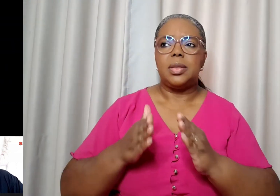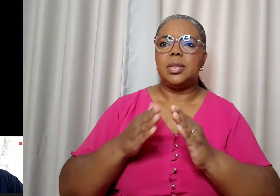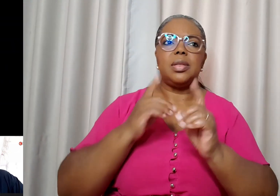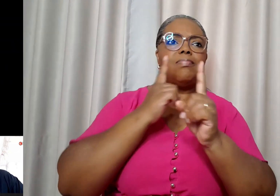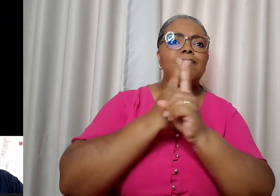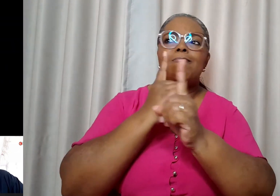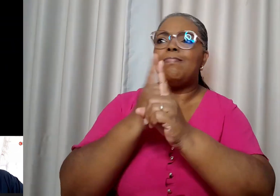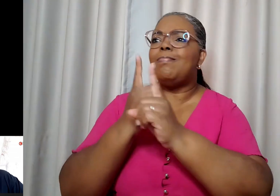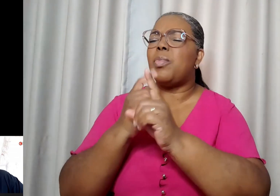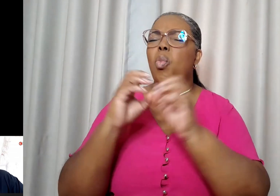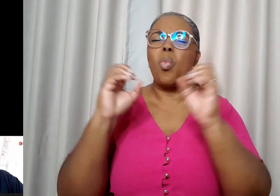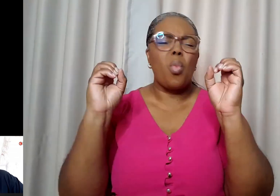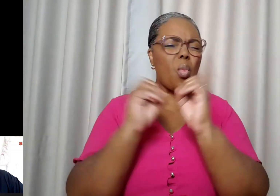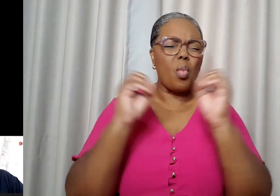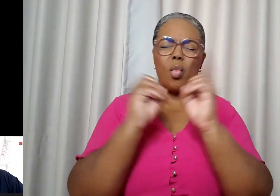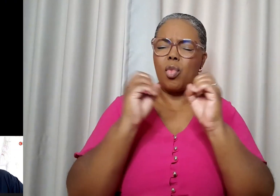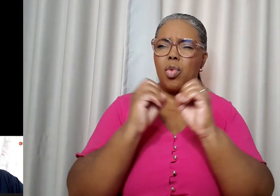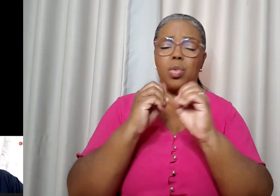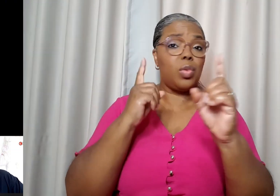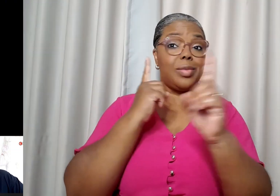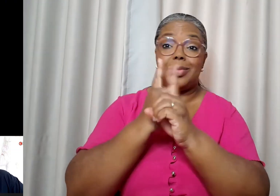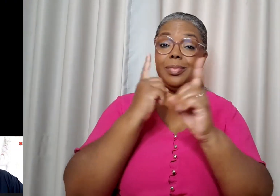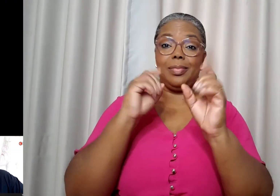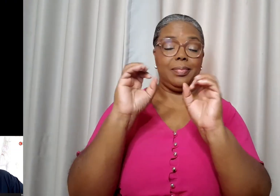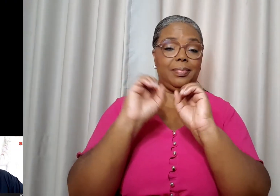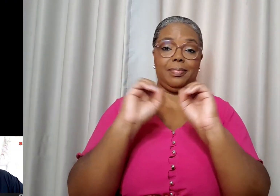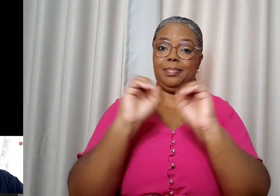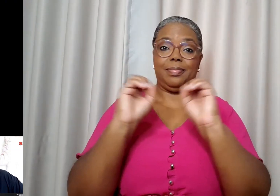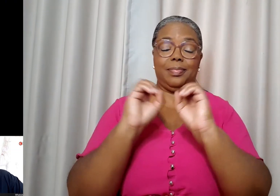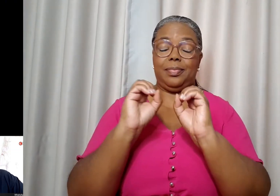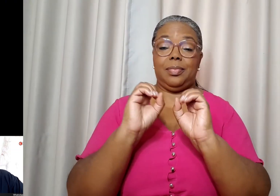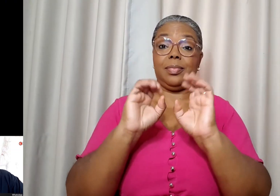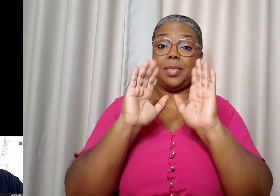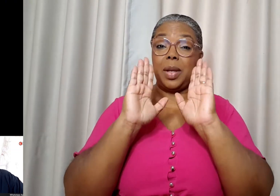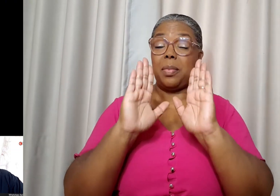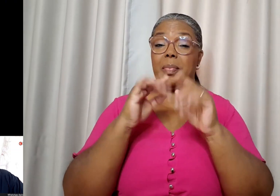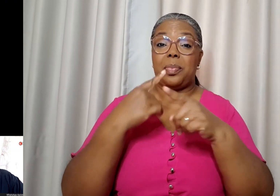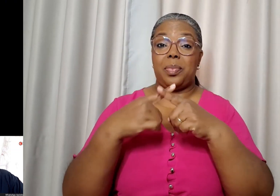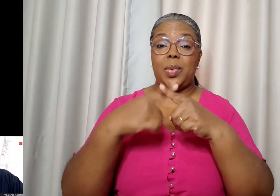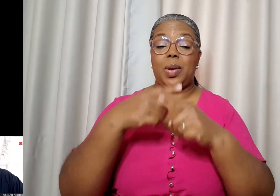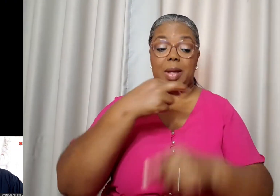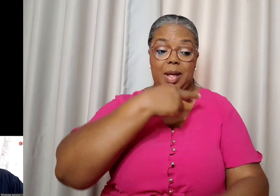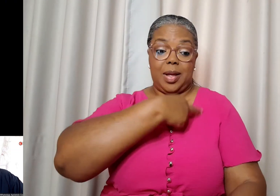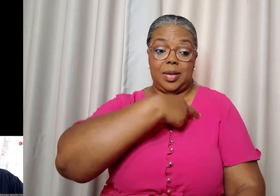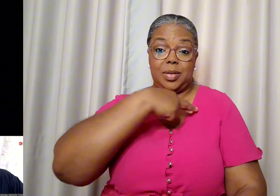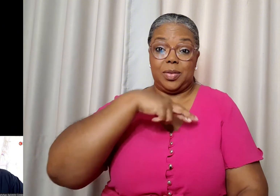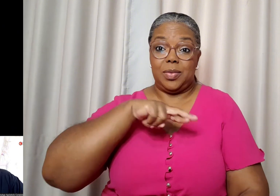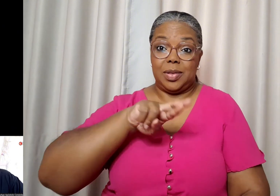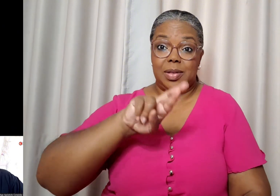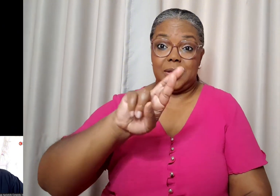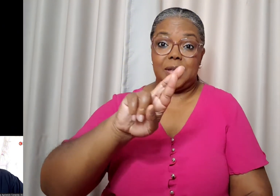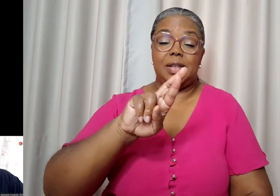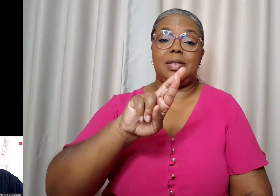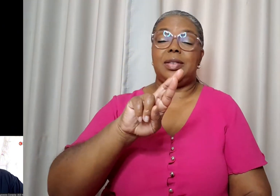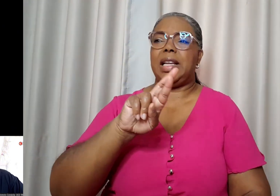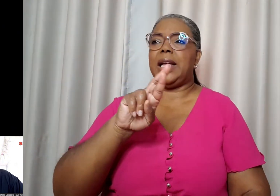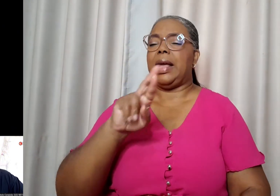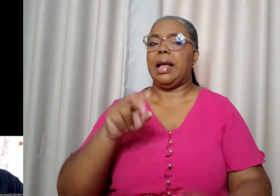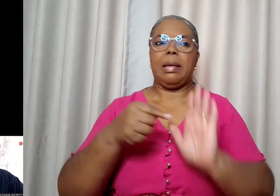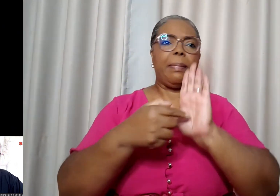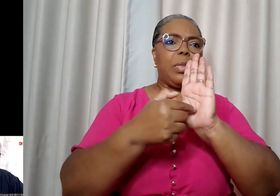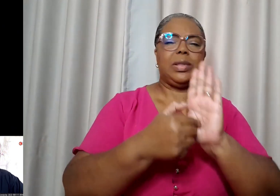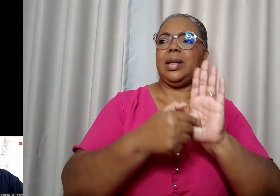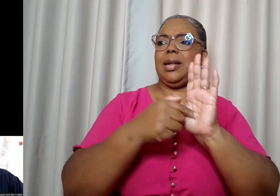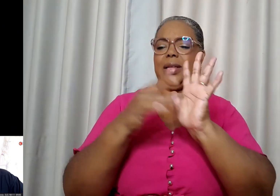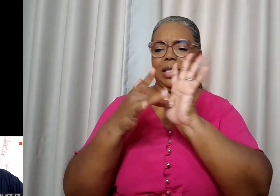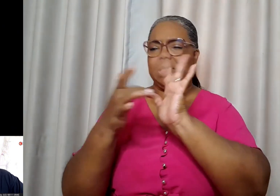Então, a tendência da religiosidade é levar a pessoa para a pobreza. Por quê?